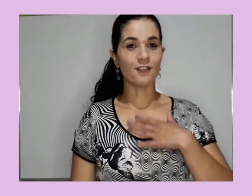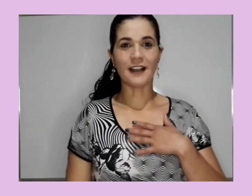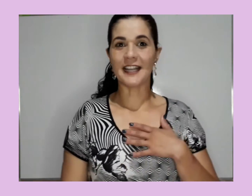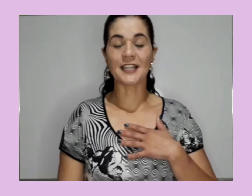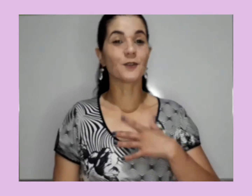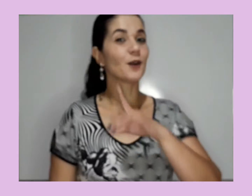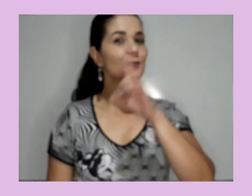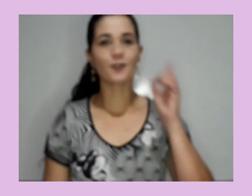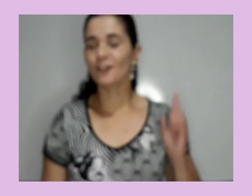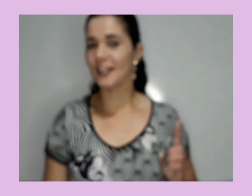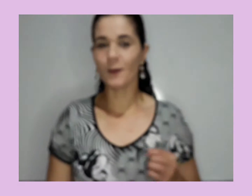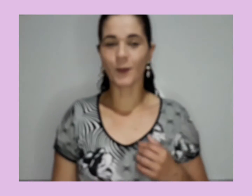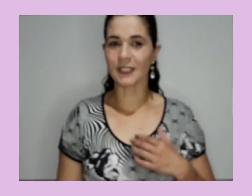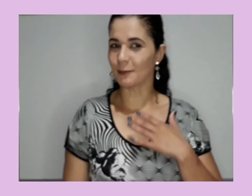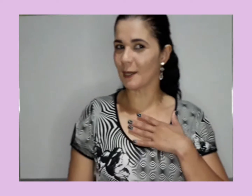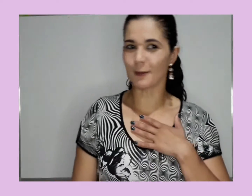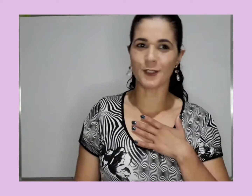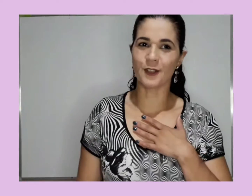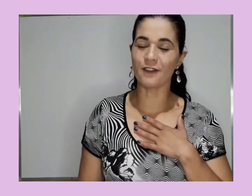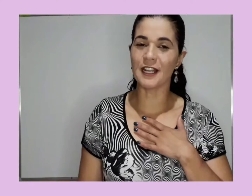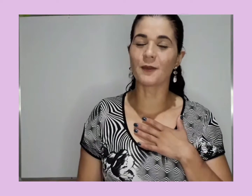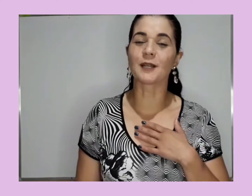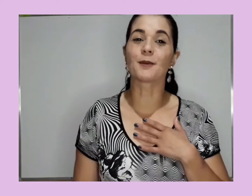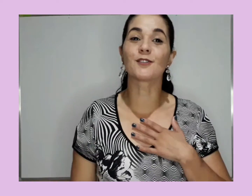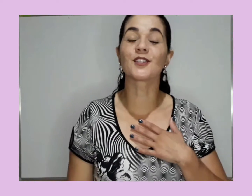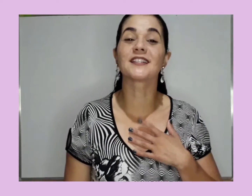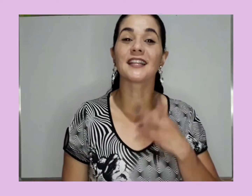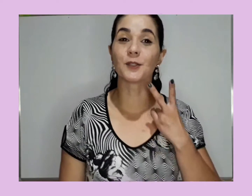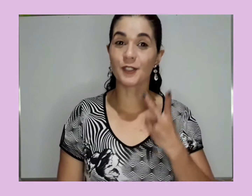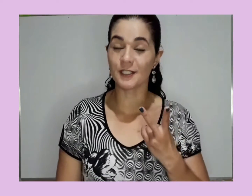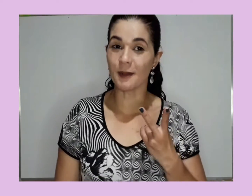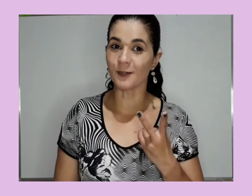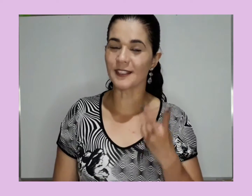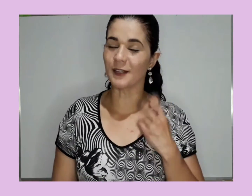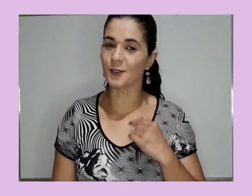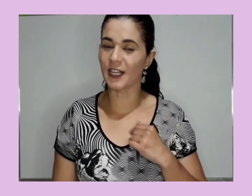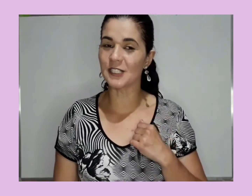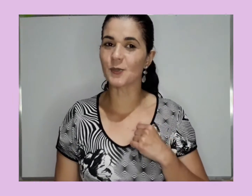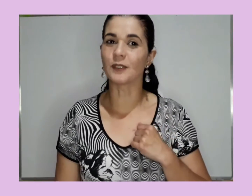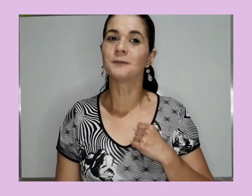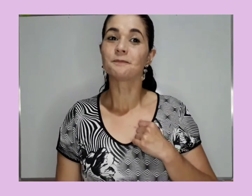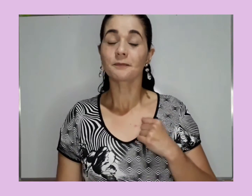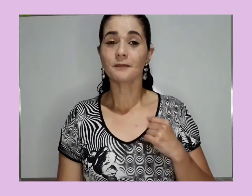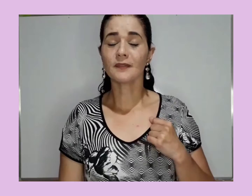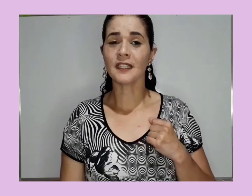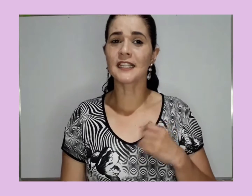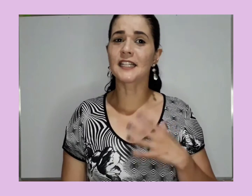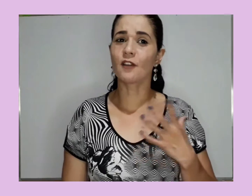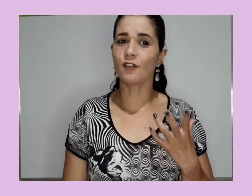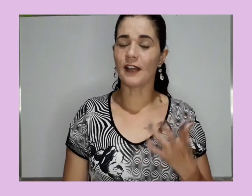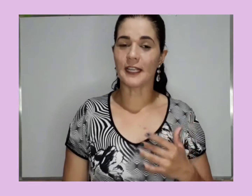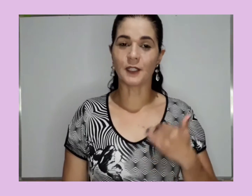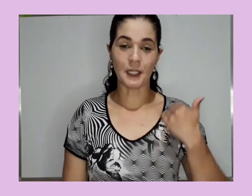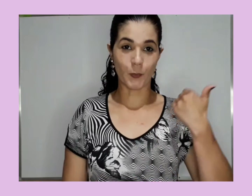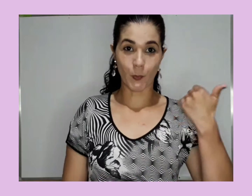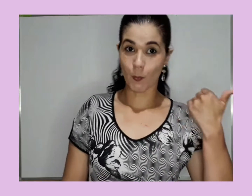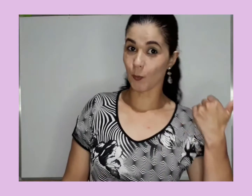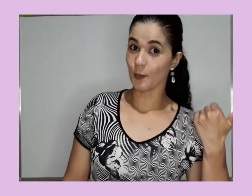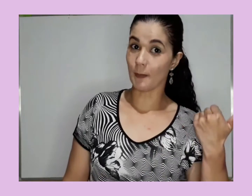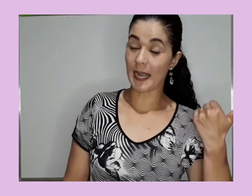falar que eu não sou filha única, porque a professora não é filha única, a professora tem 2 irmãos, tá? Eu sou a caçula. Então, eu vou falar que eu tenho a